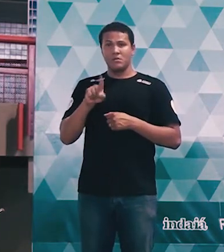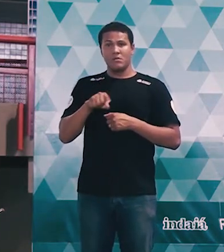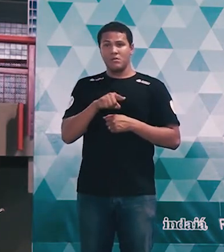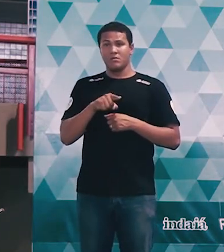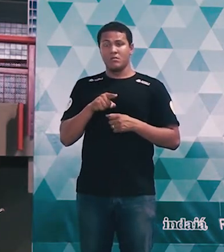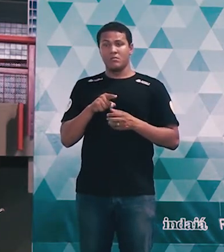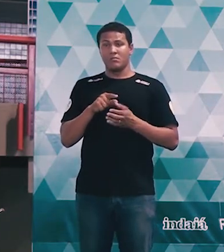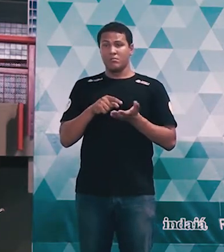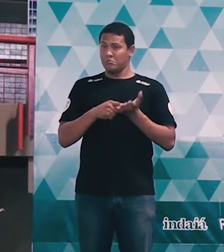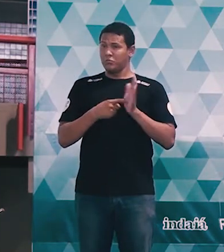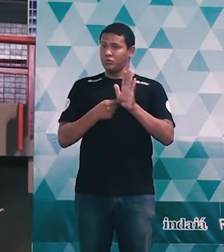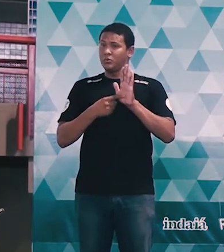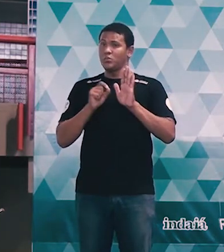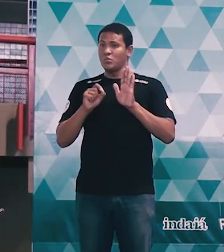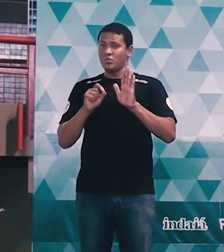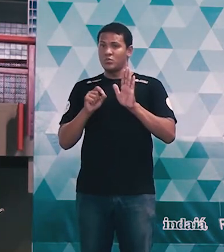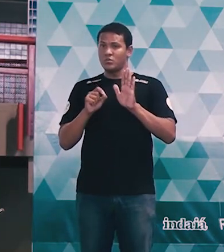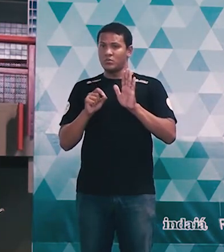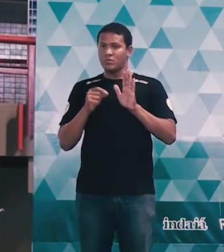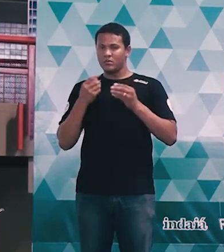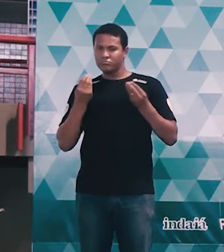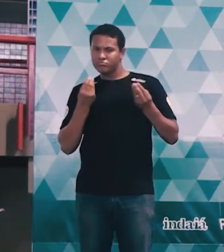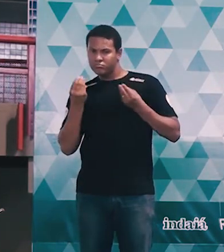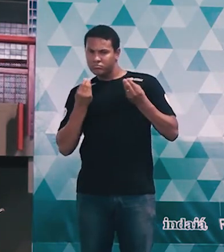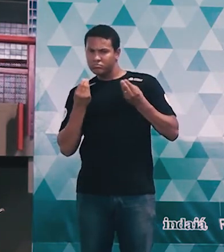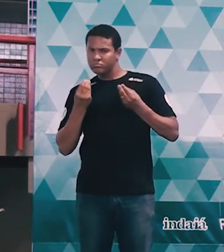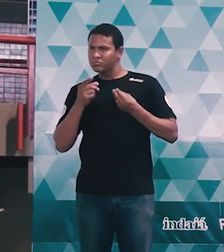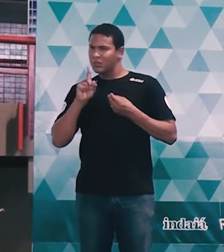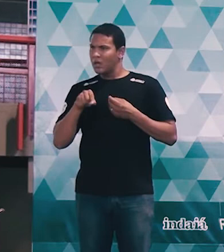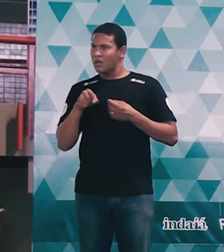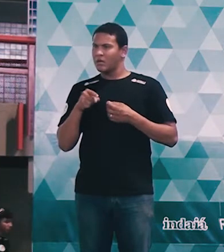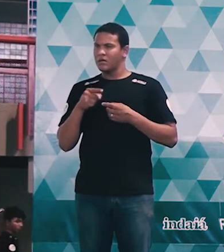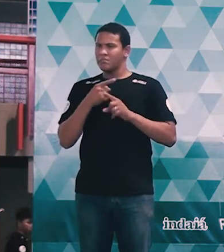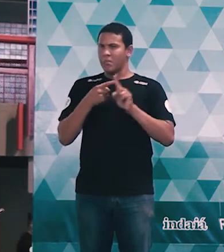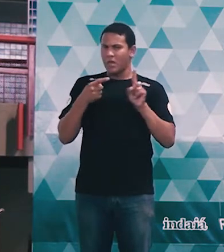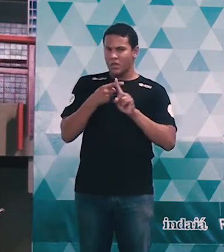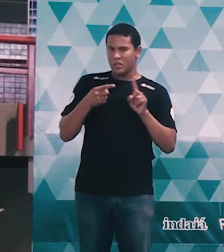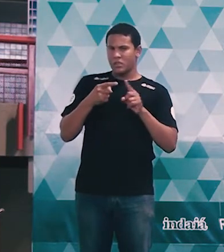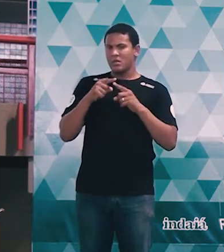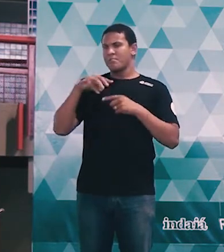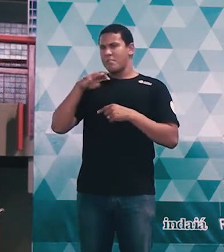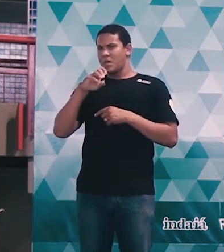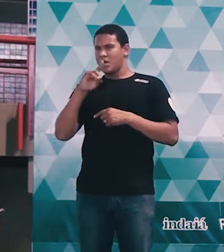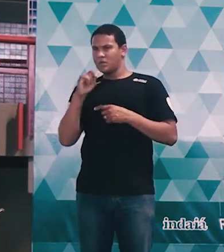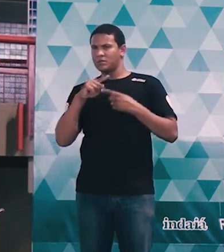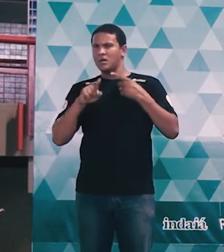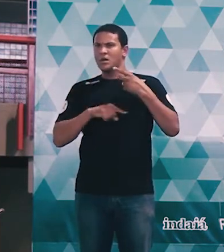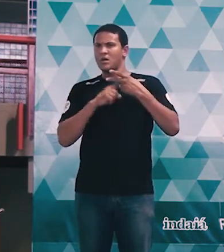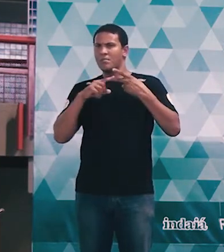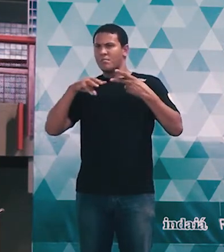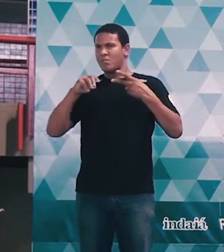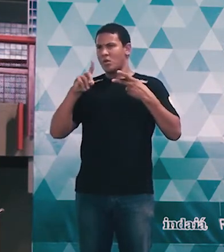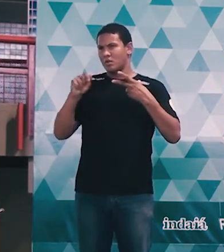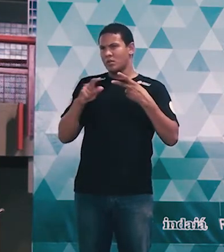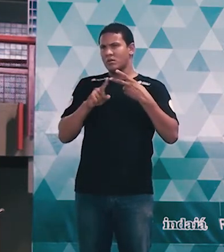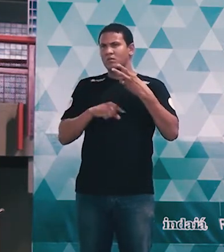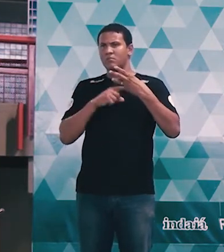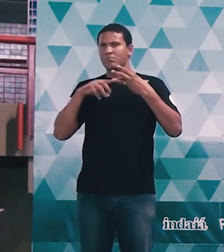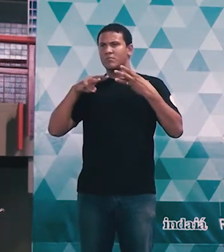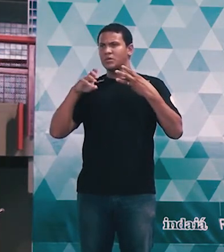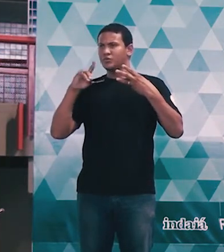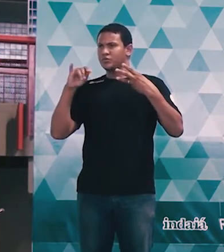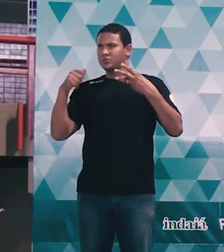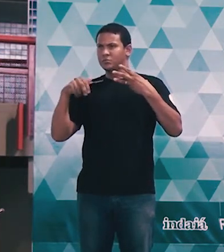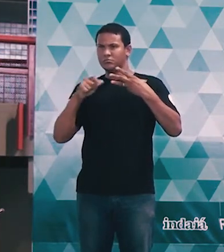vocês direitinho o que é que significa média aritmética, o que é a moda e o que é a mediana. E a gente vai resolver só